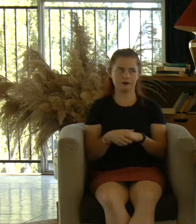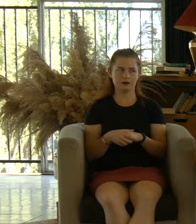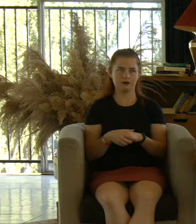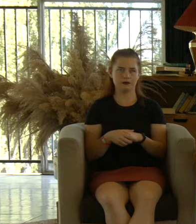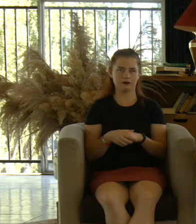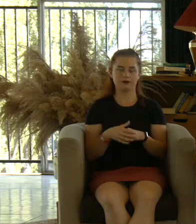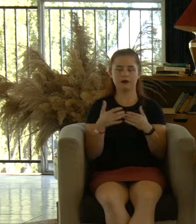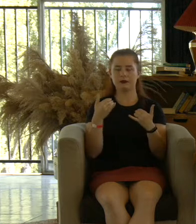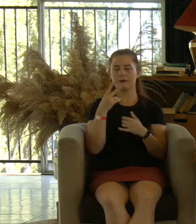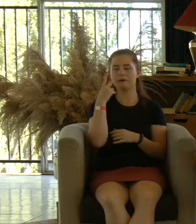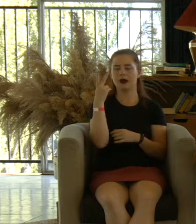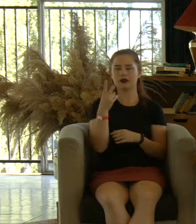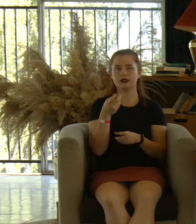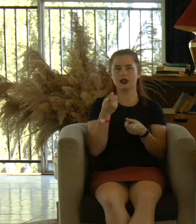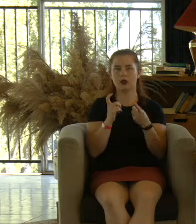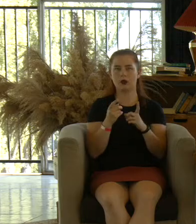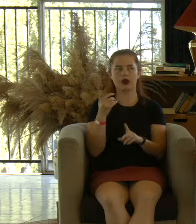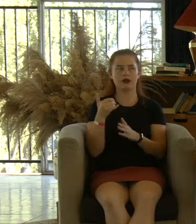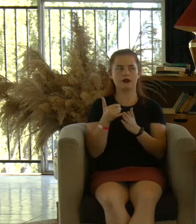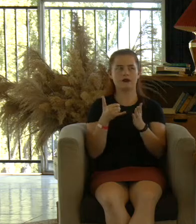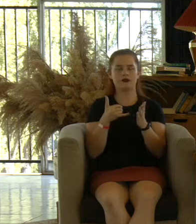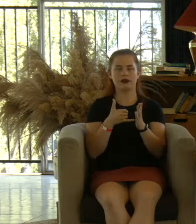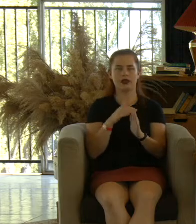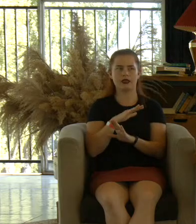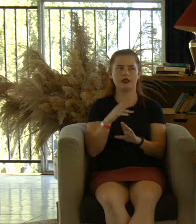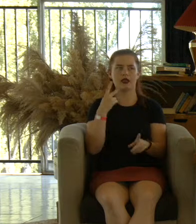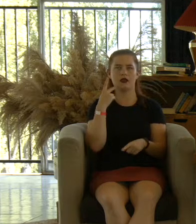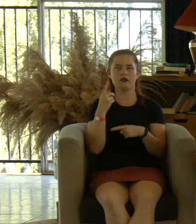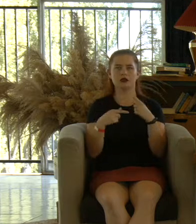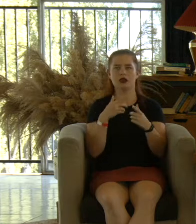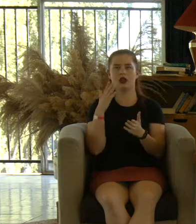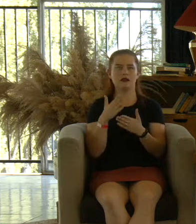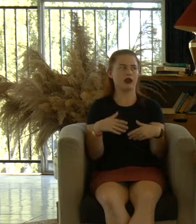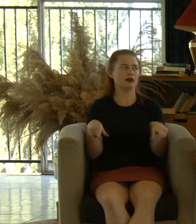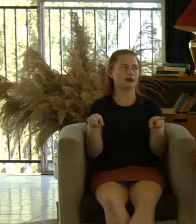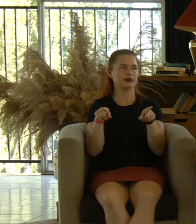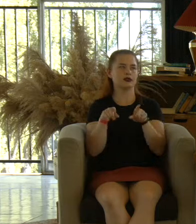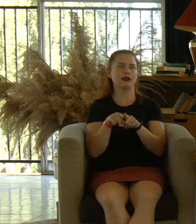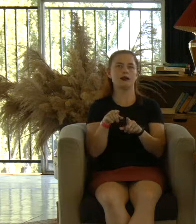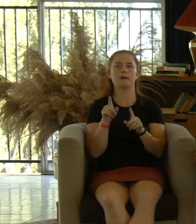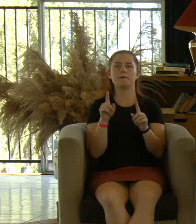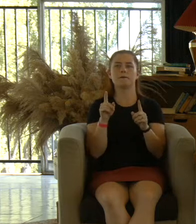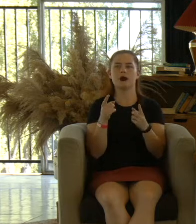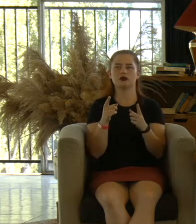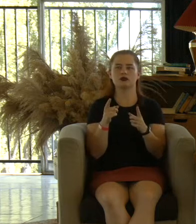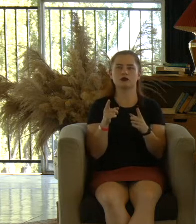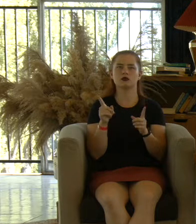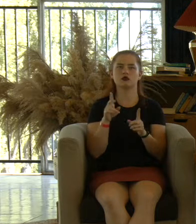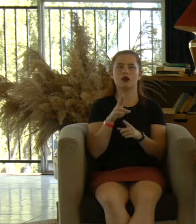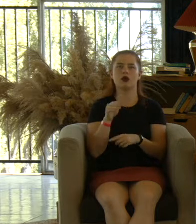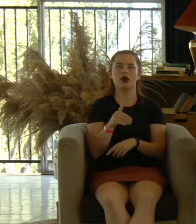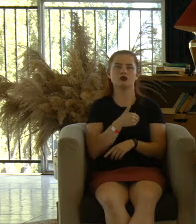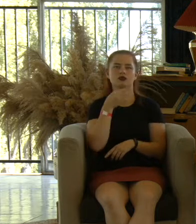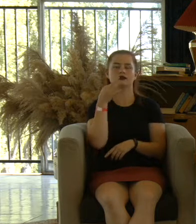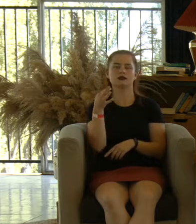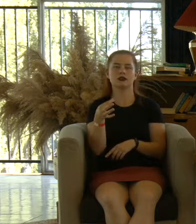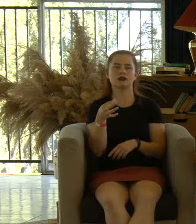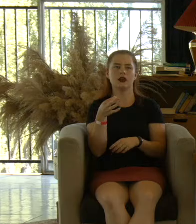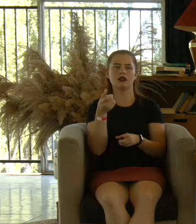Теперь смотрите. Вот натуральные вина, они не всегда являются такими. Ключевое, что можно сказать про натуральные вина, они